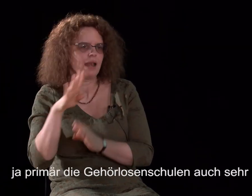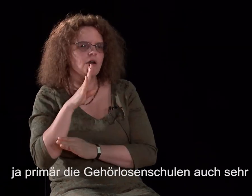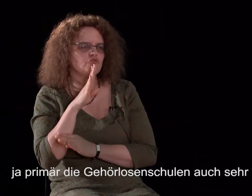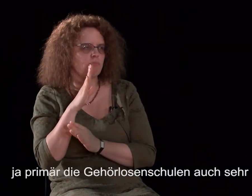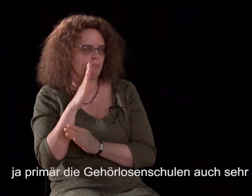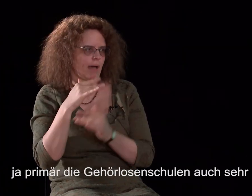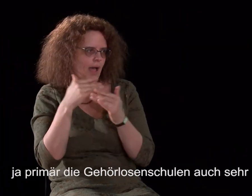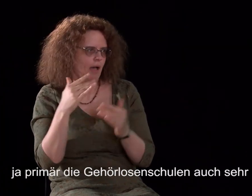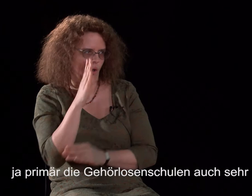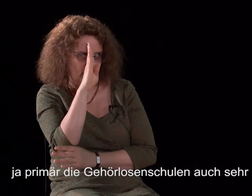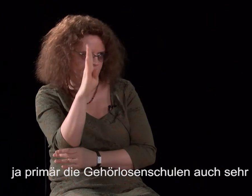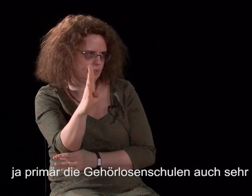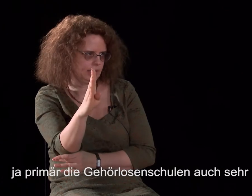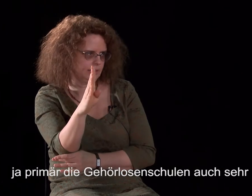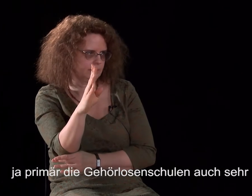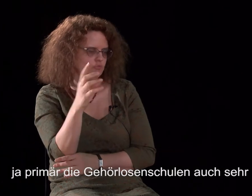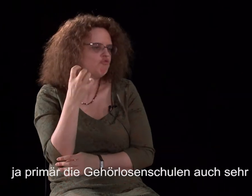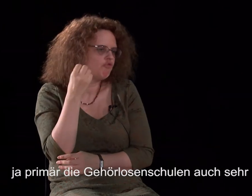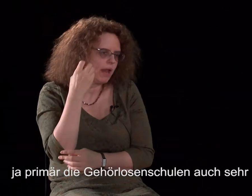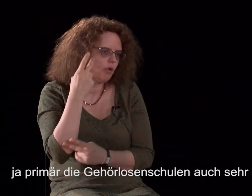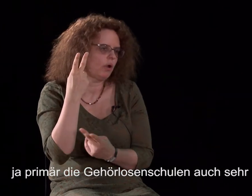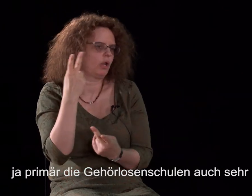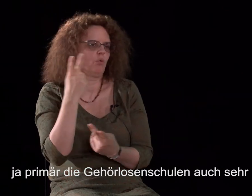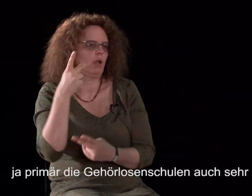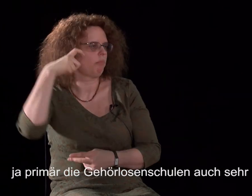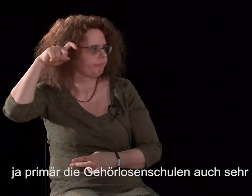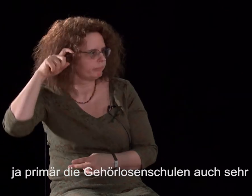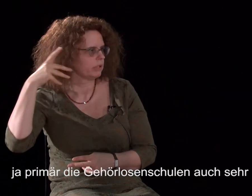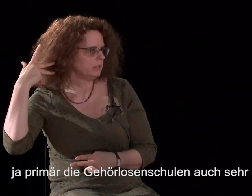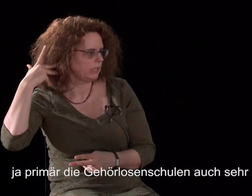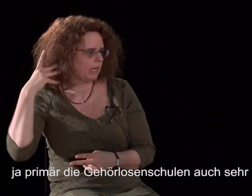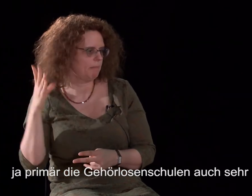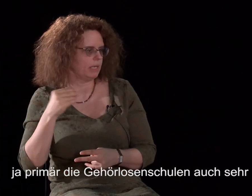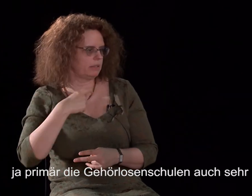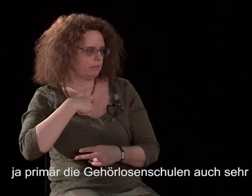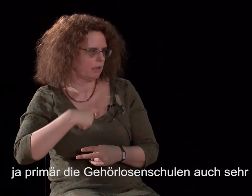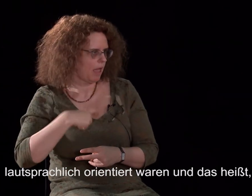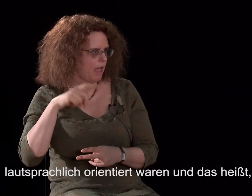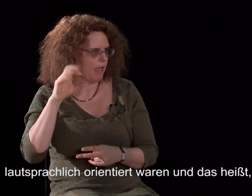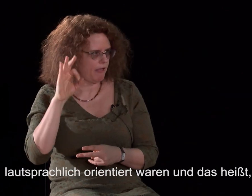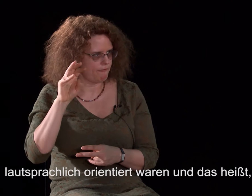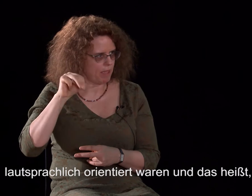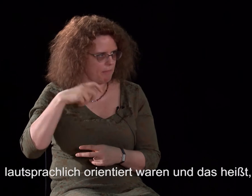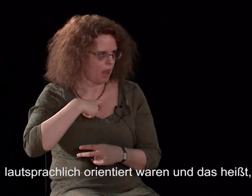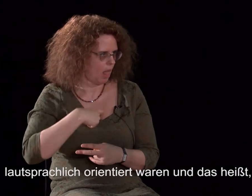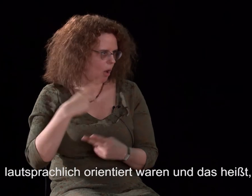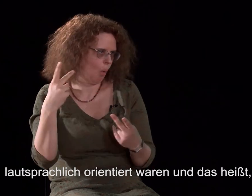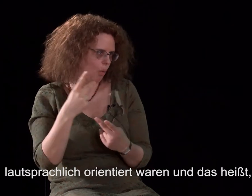auch zusätzlich, also dass früher ja primär die gehörlosen Schulen auch sehr lautsprachlich orientiert